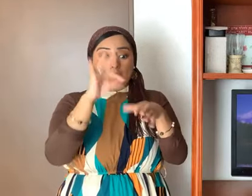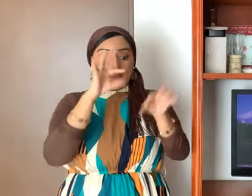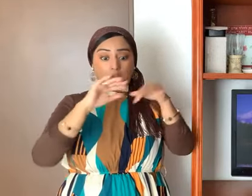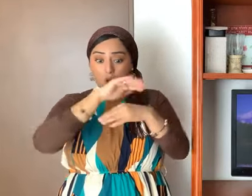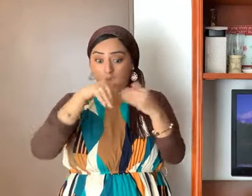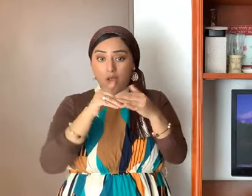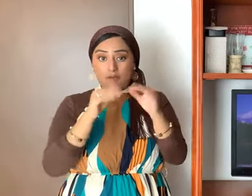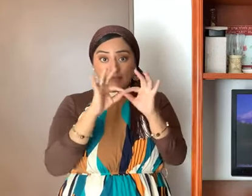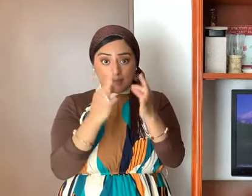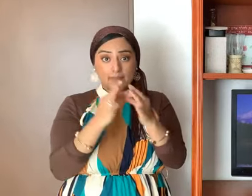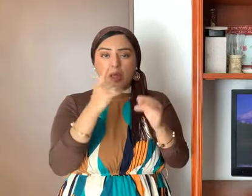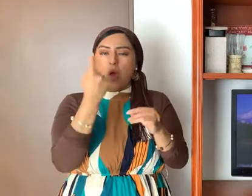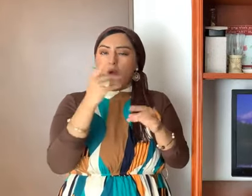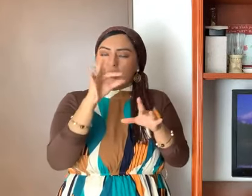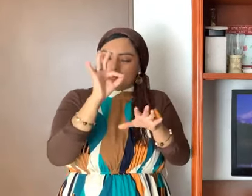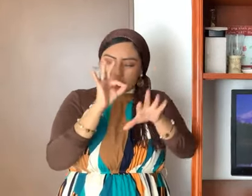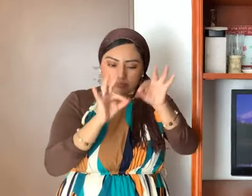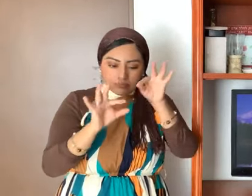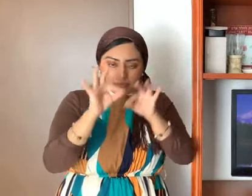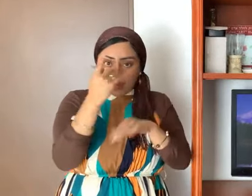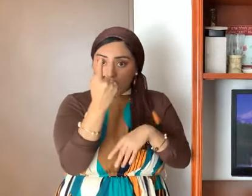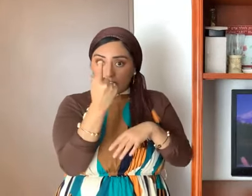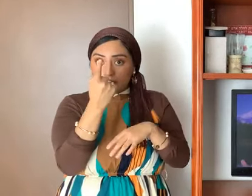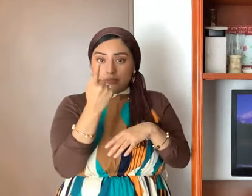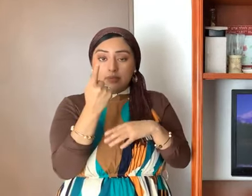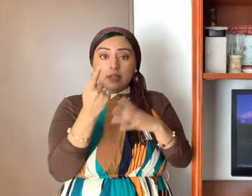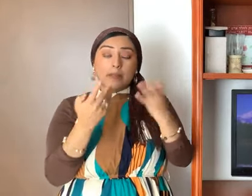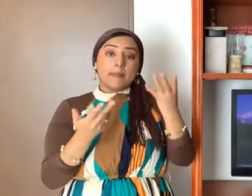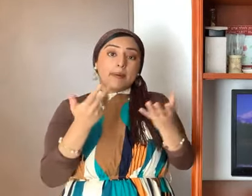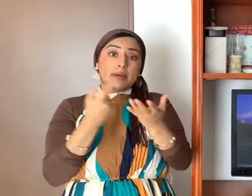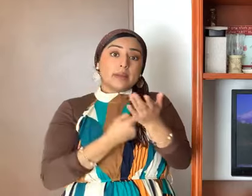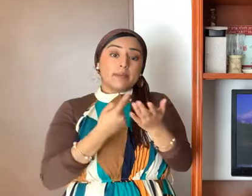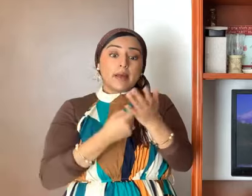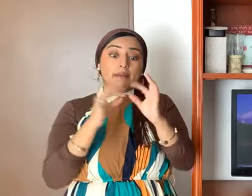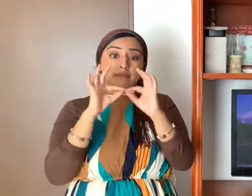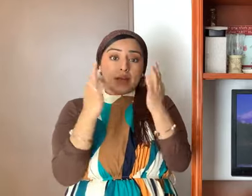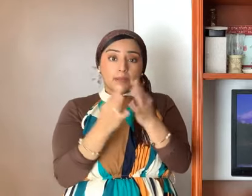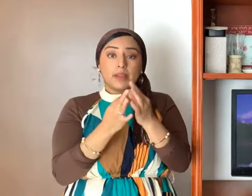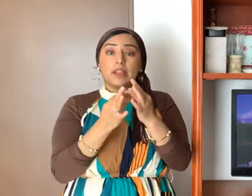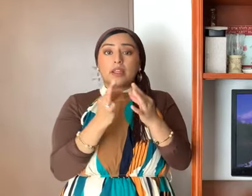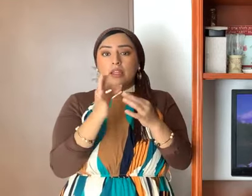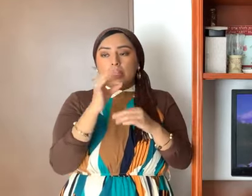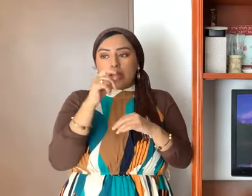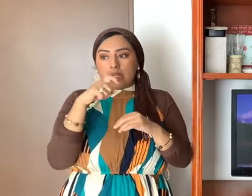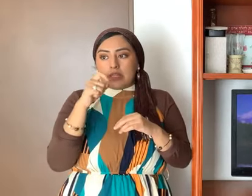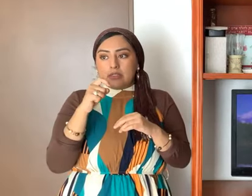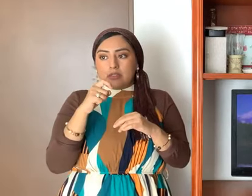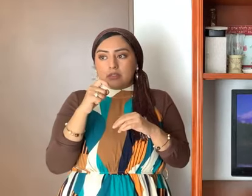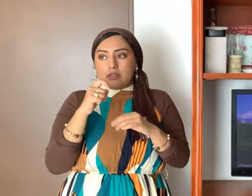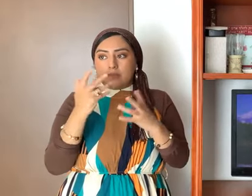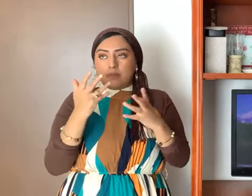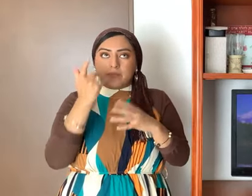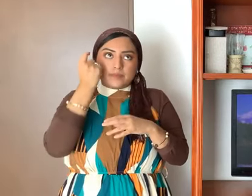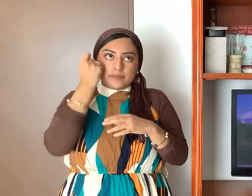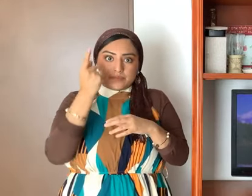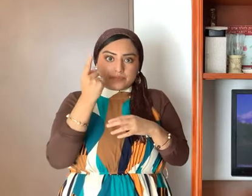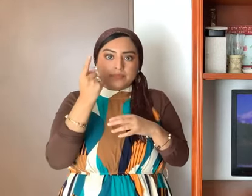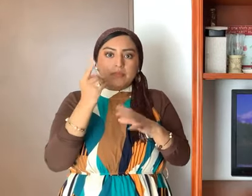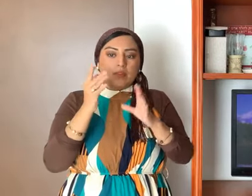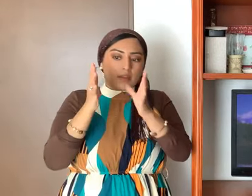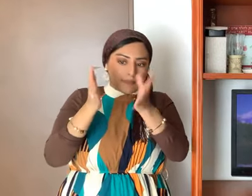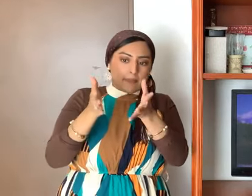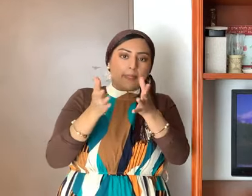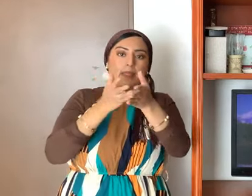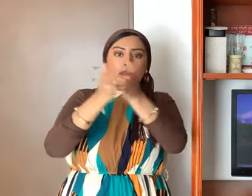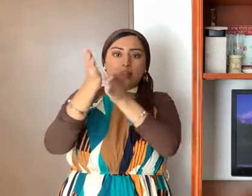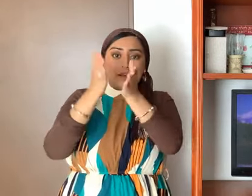la familia, pero escoge solamente a uno. Y entonces a veces la familia tiene que entender eso y dejar que